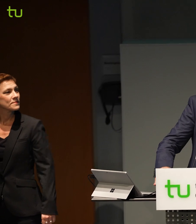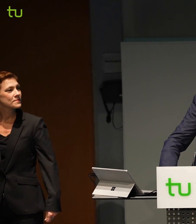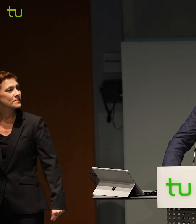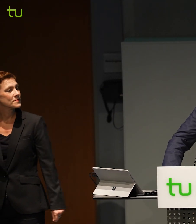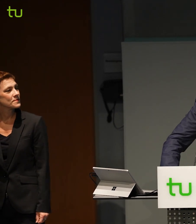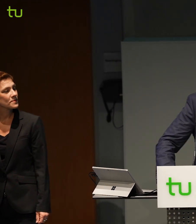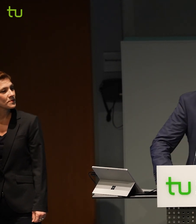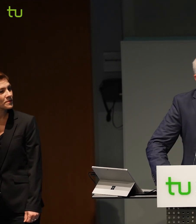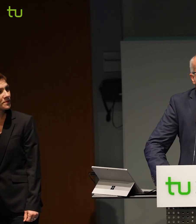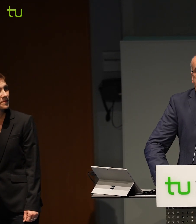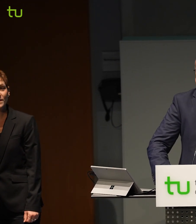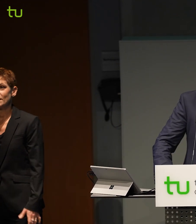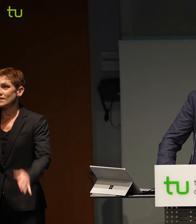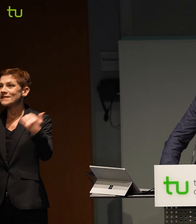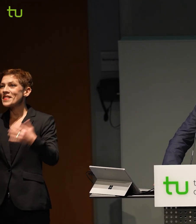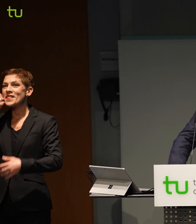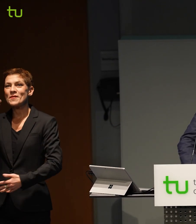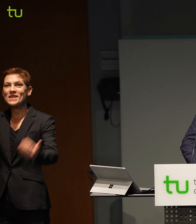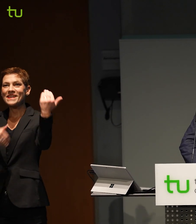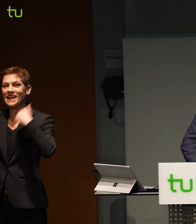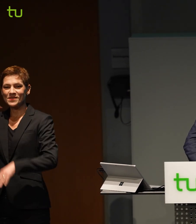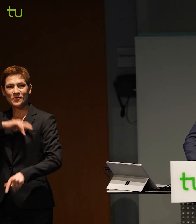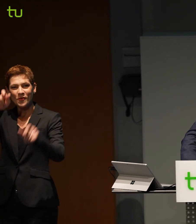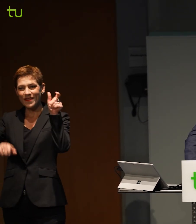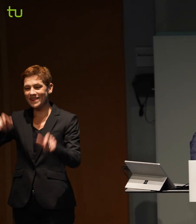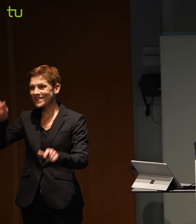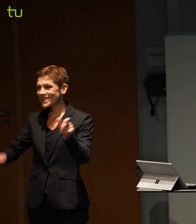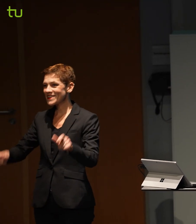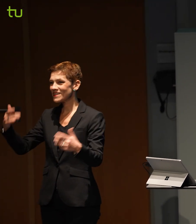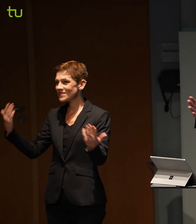Total geblendet. Ja, liebe Gäste, liebe Kolleginnen und Kollegen,